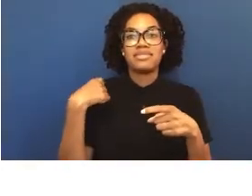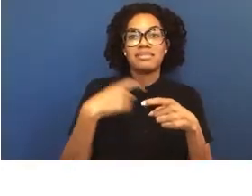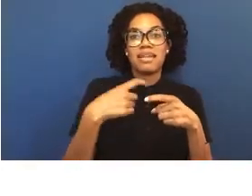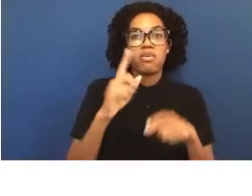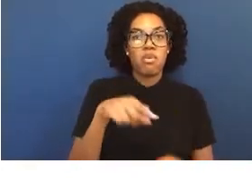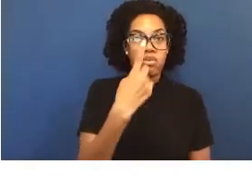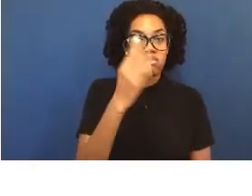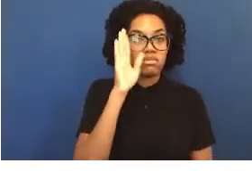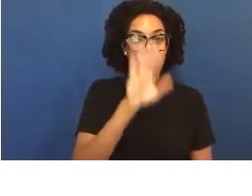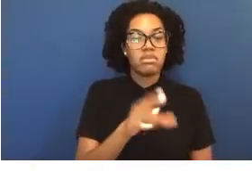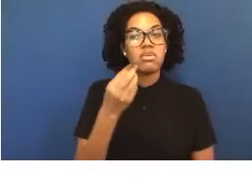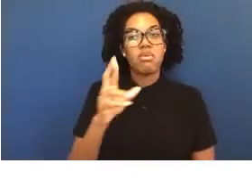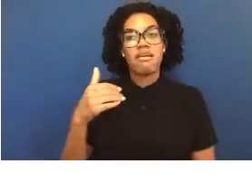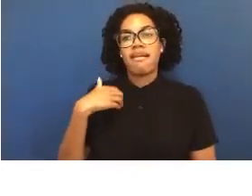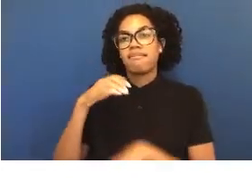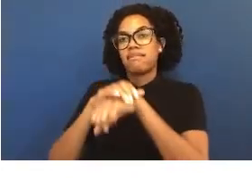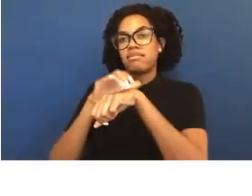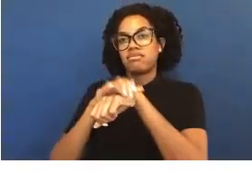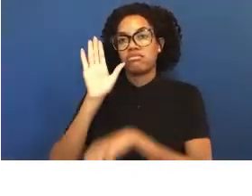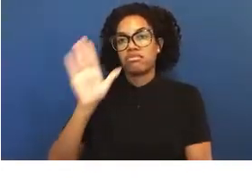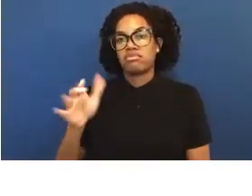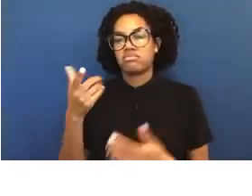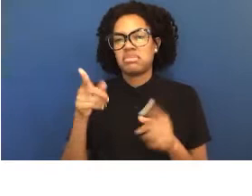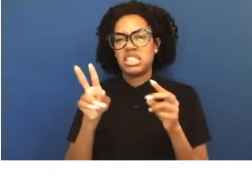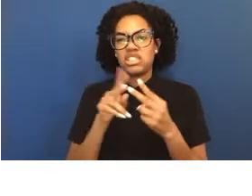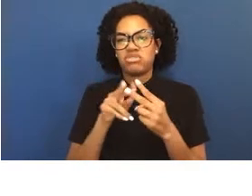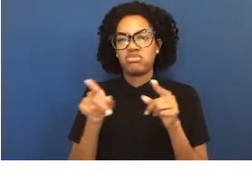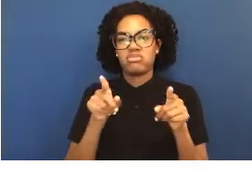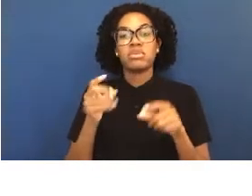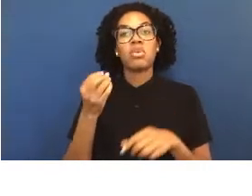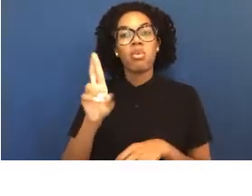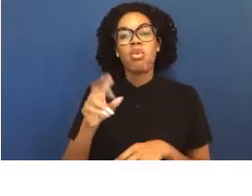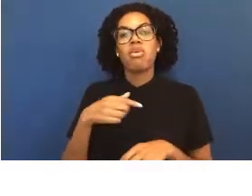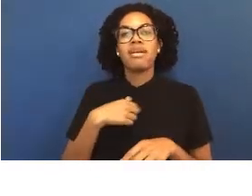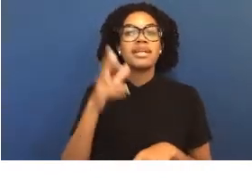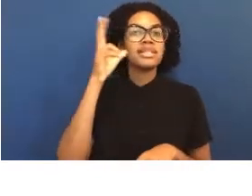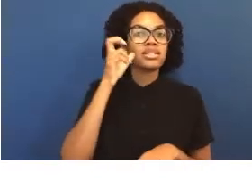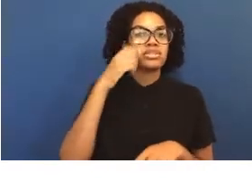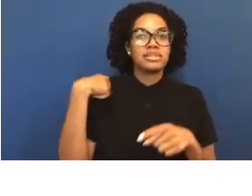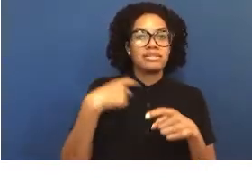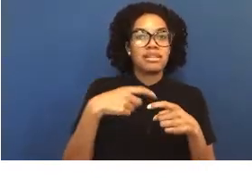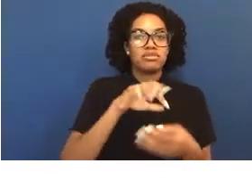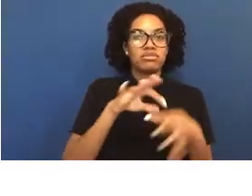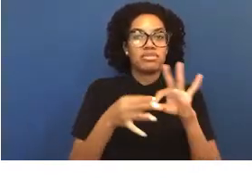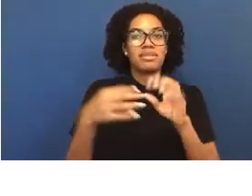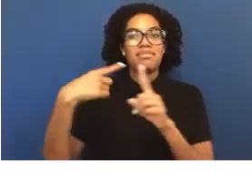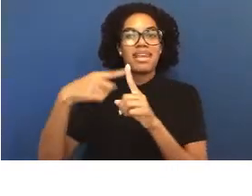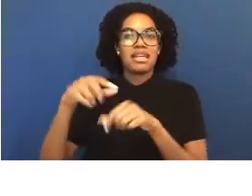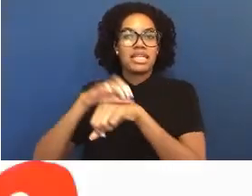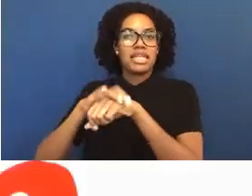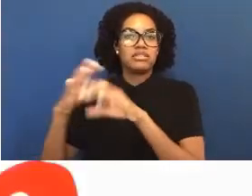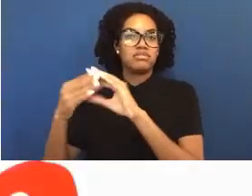Español. Si usted no desea escuchar la narración en inglés de fondo, seleccione Silenciar el